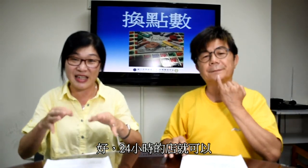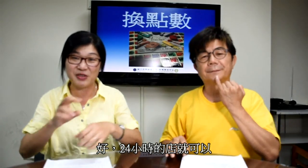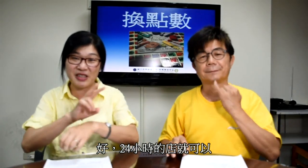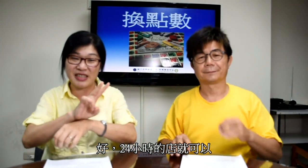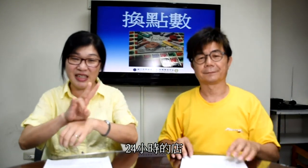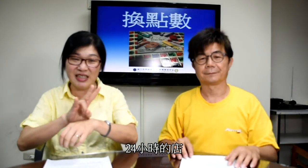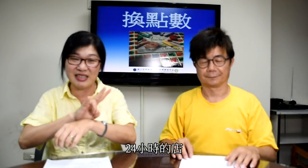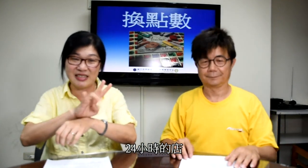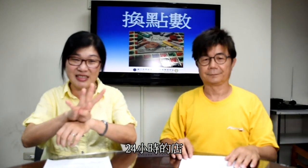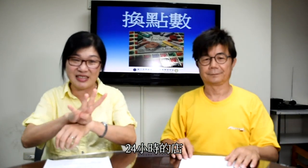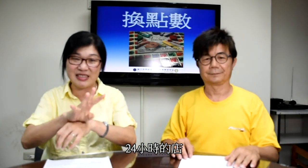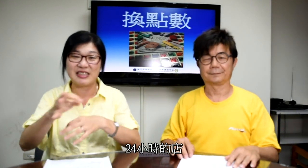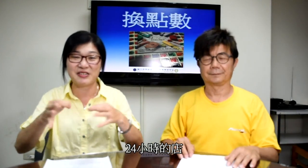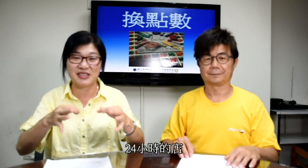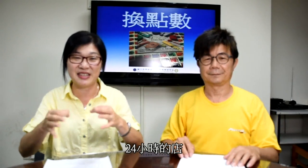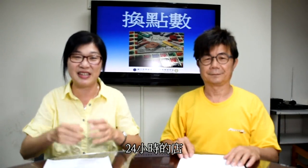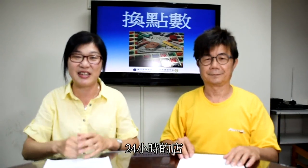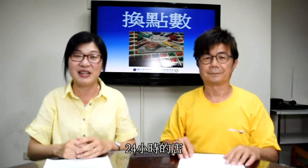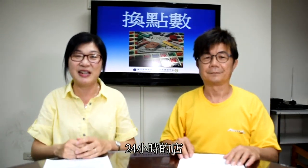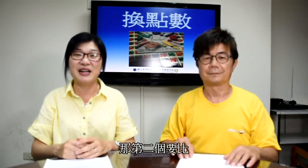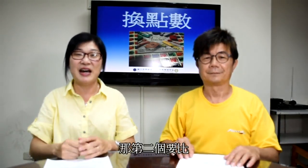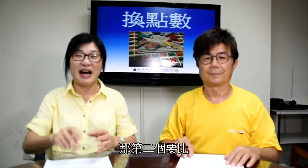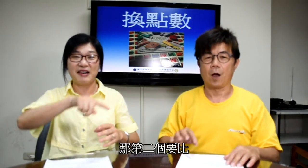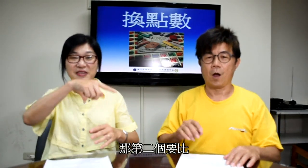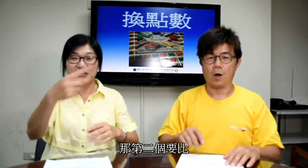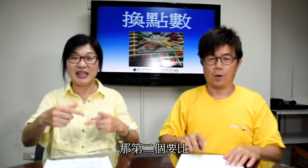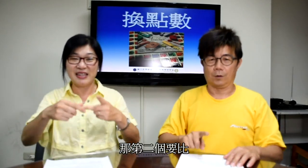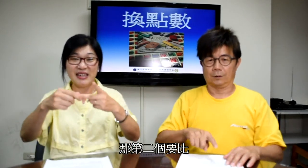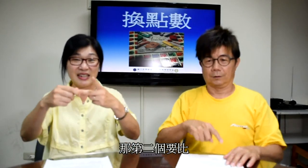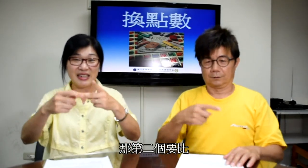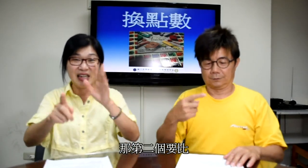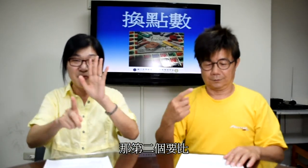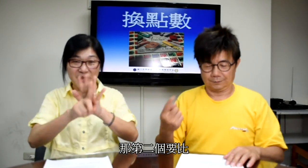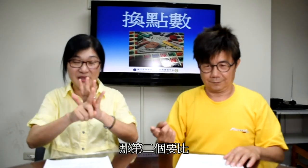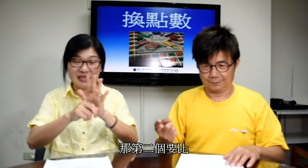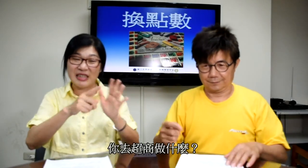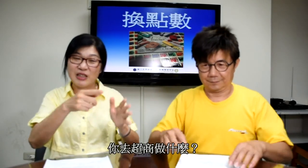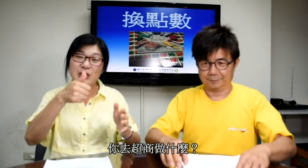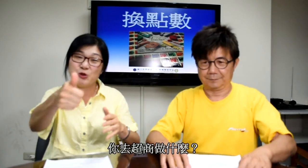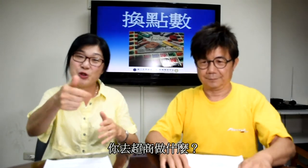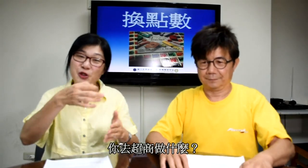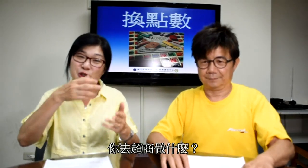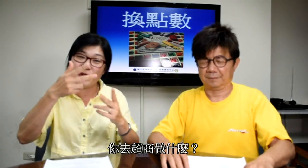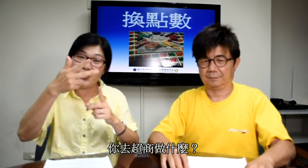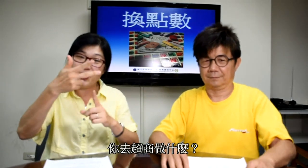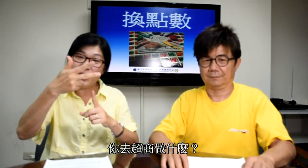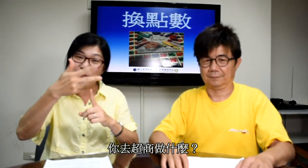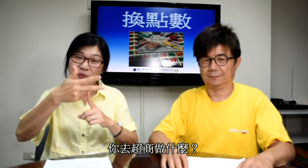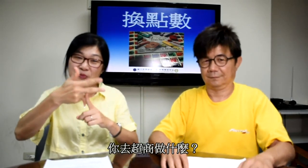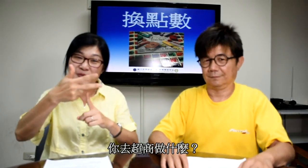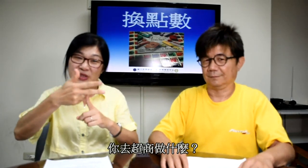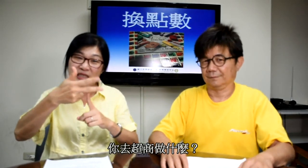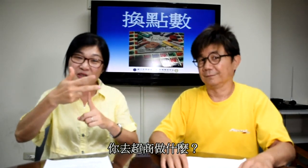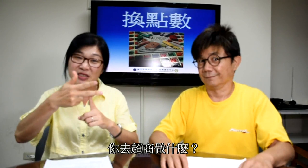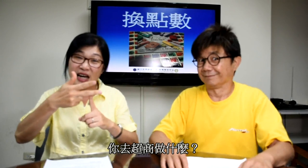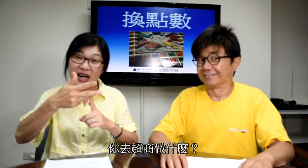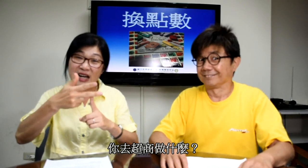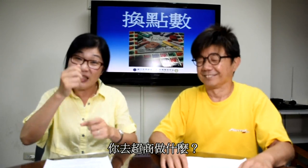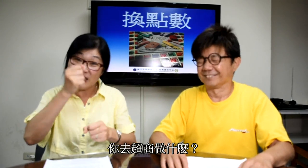可以，24小时的电。好，那第二个要给你去超商做